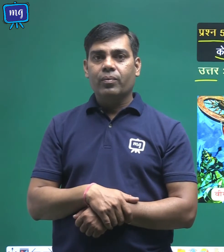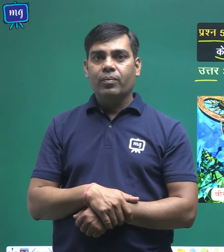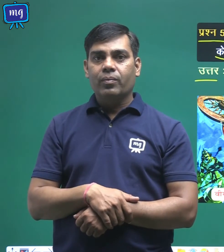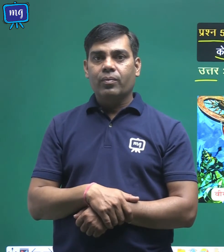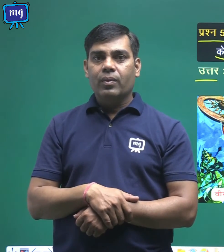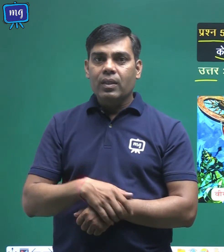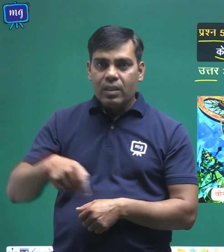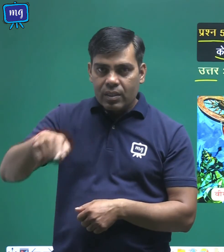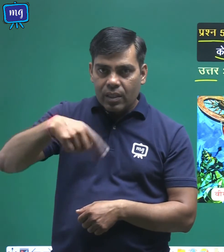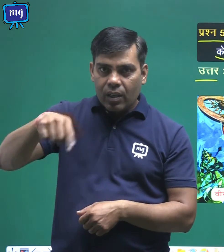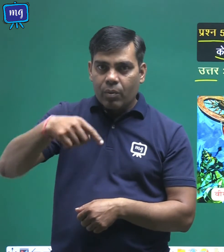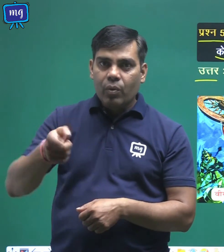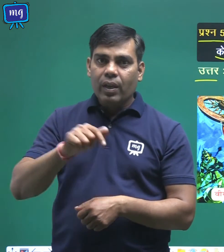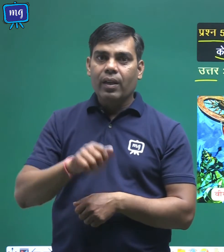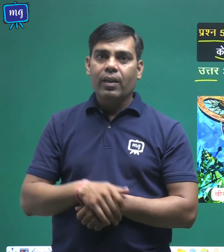चक्रव्यूह के